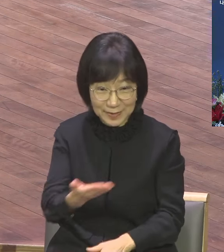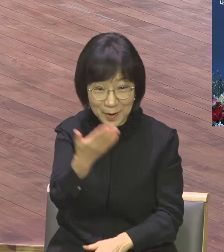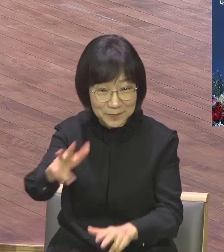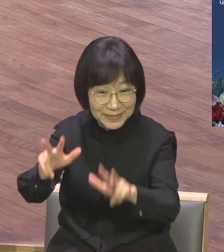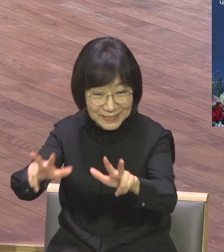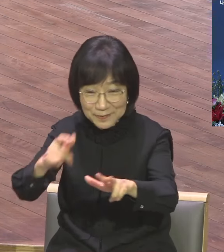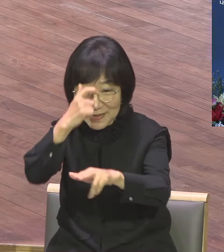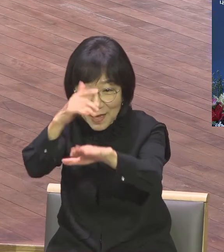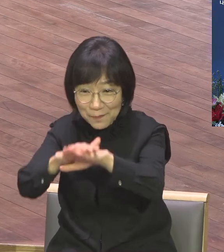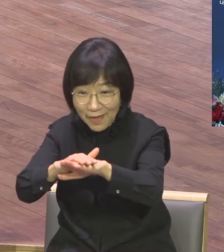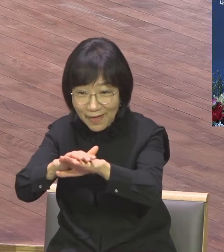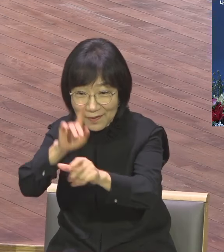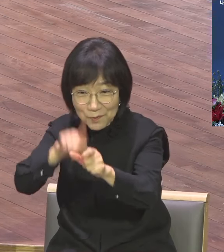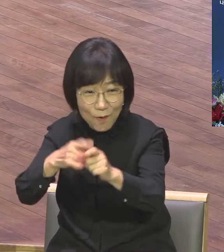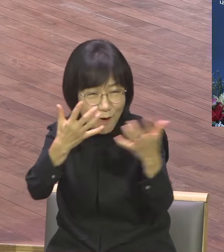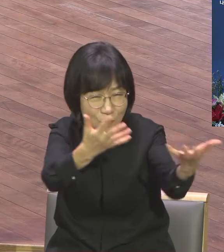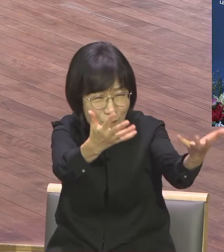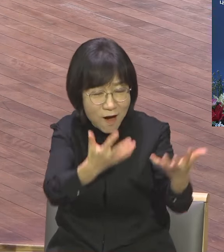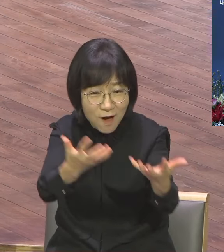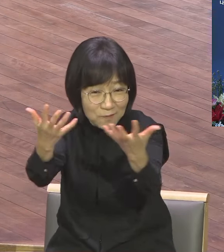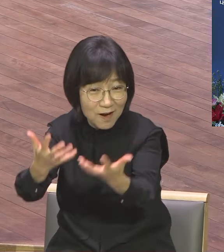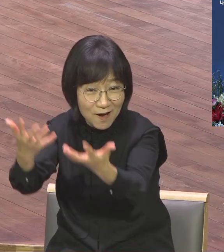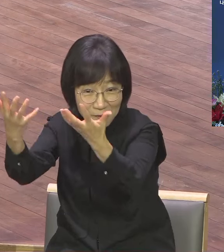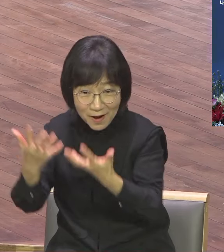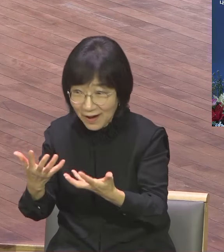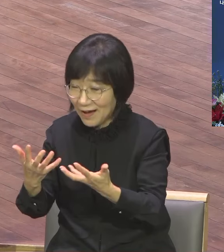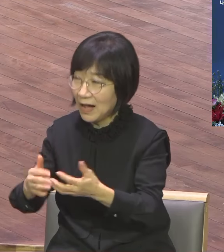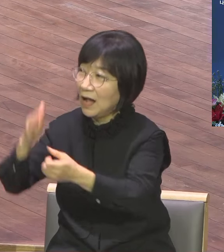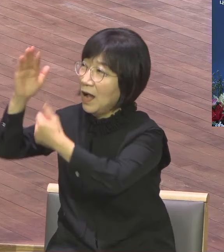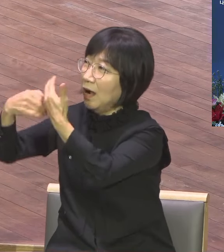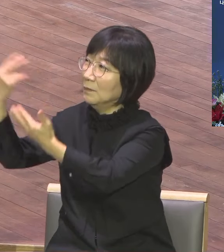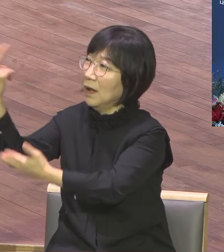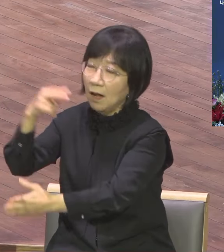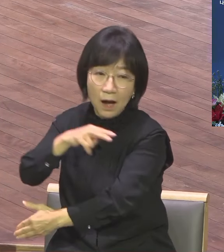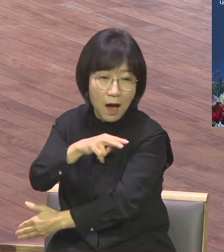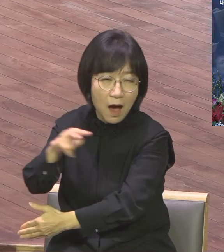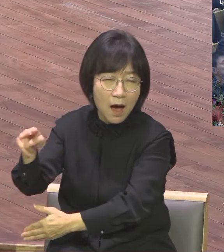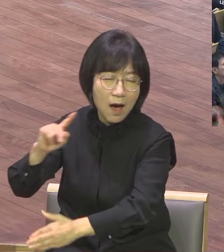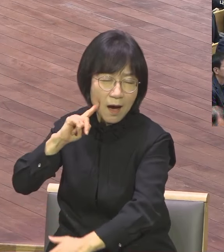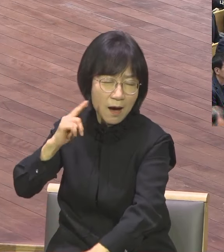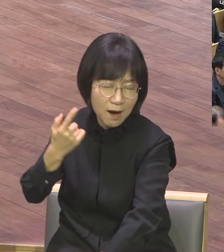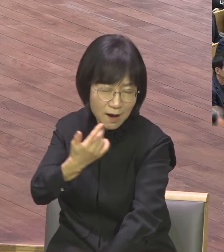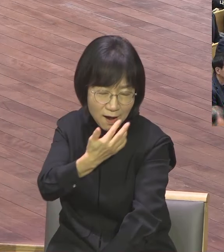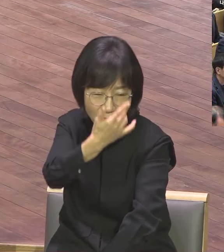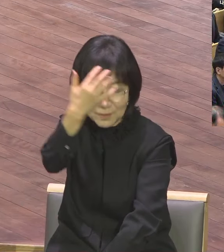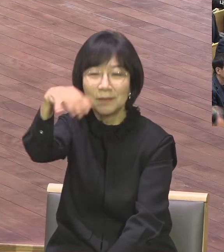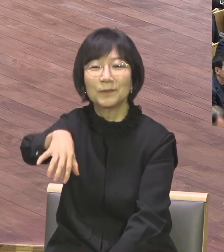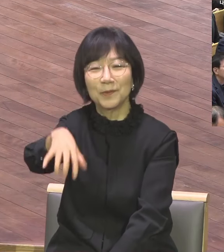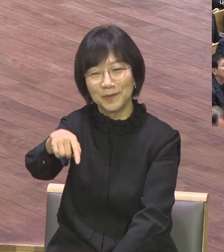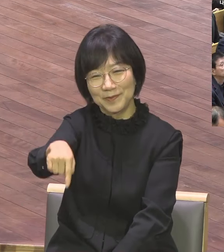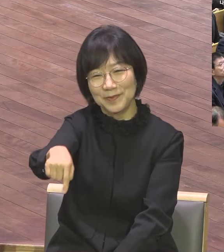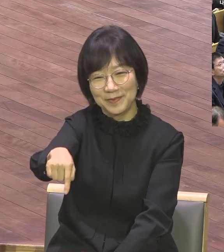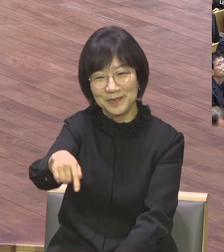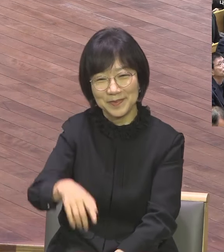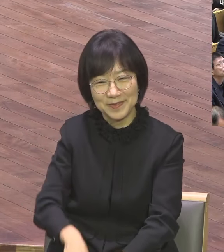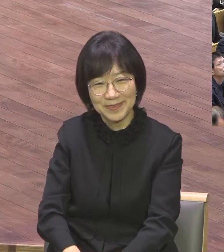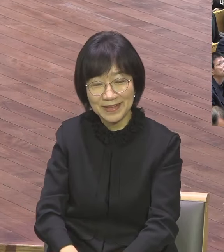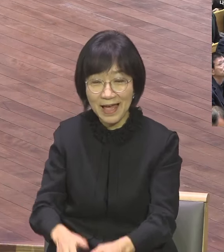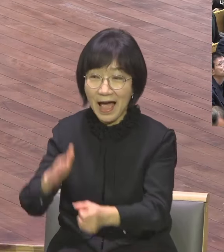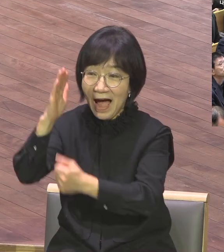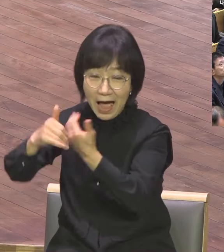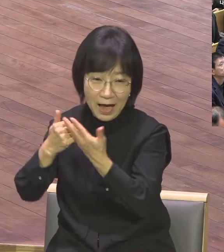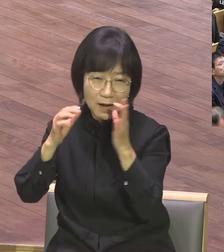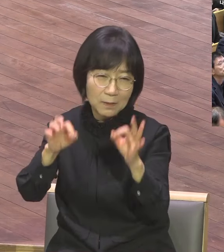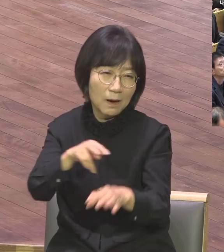앉아있다는 이 자체가 하나님 보시기에 가장 아름다운 현장이다. 하나님의 마음을 시원케